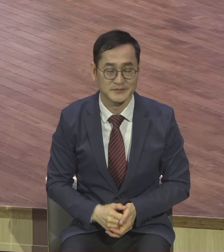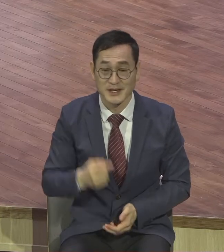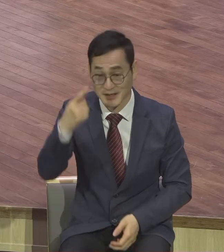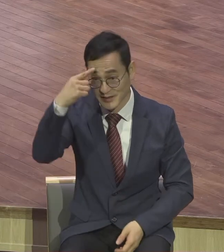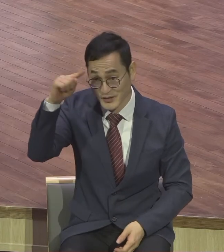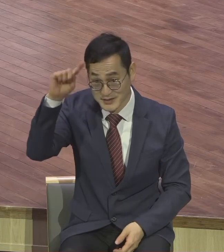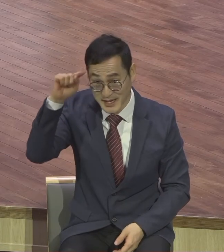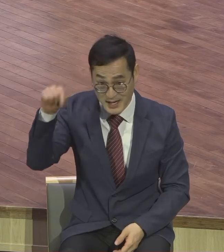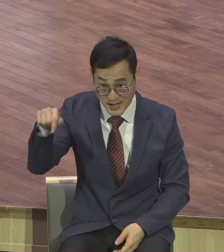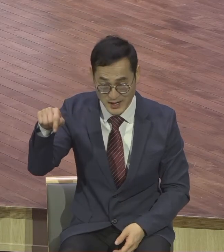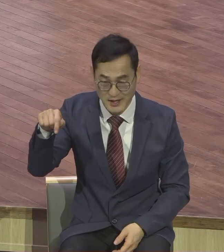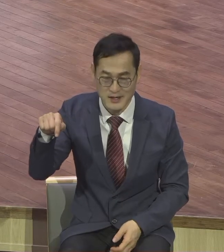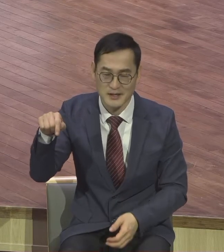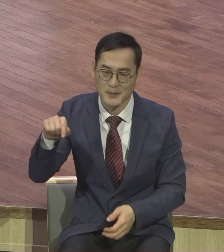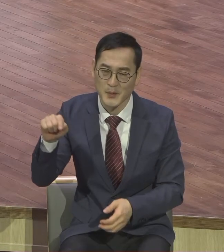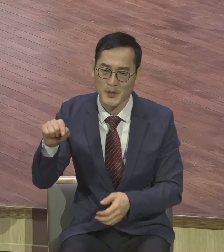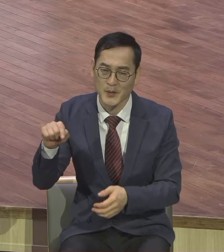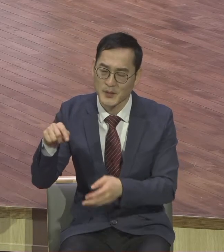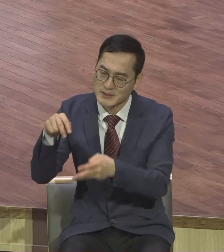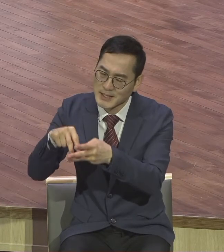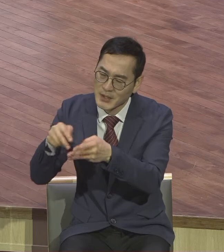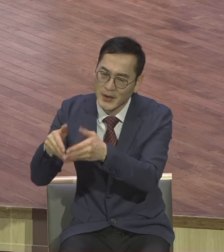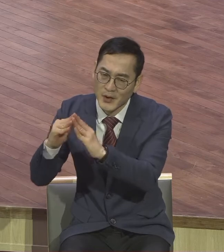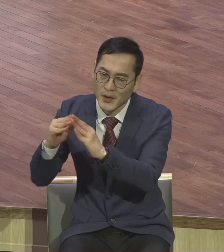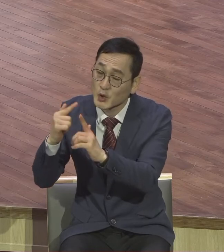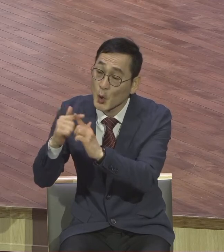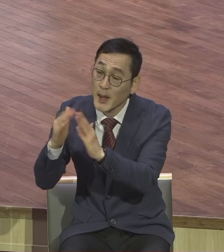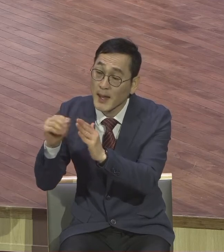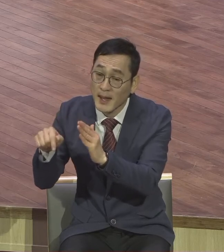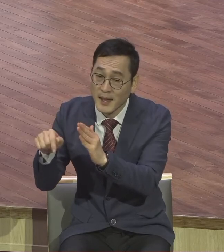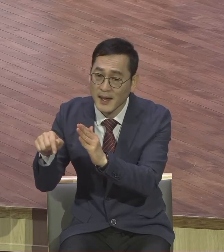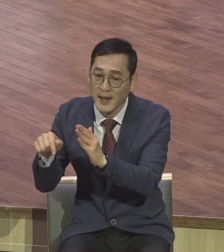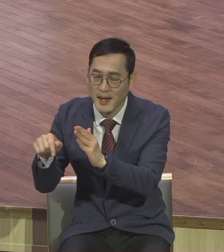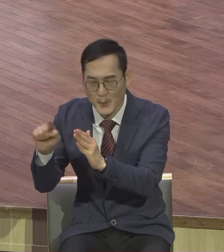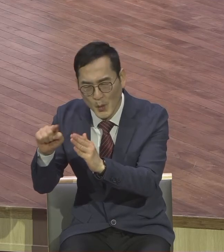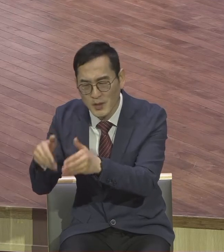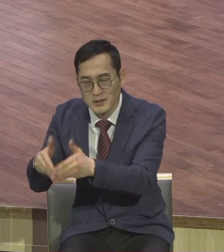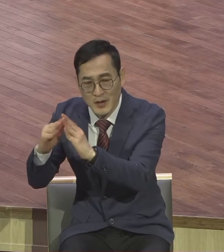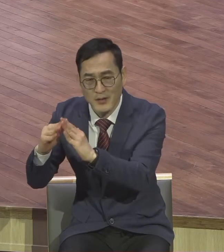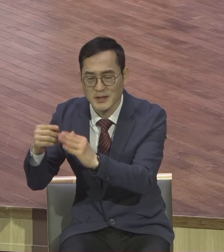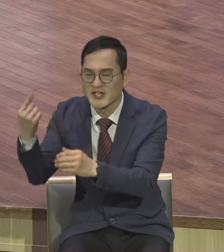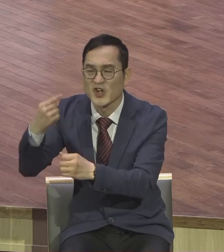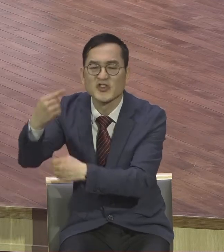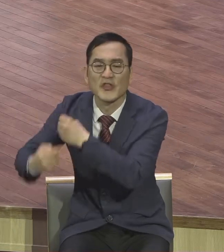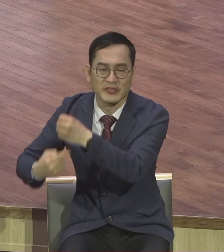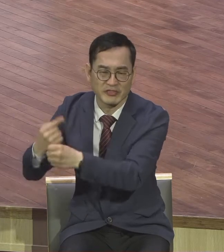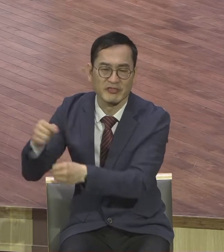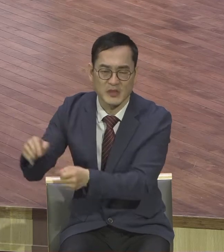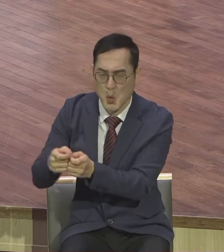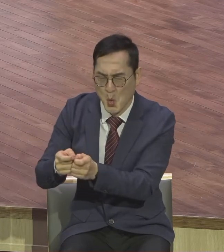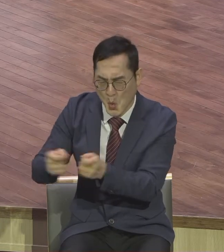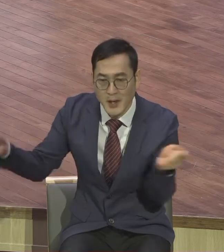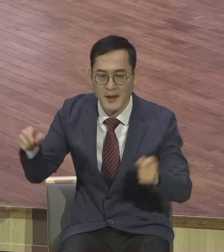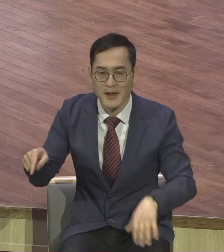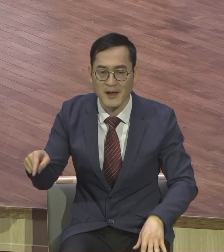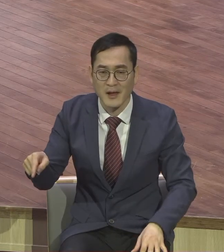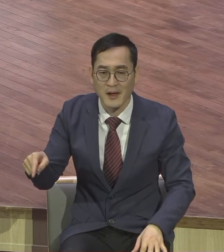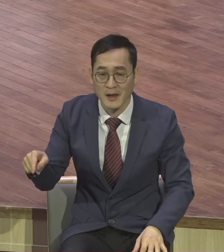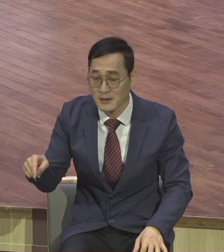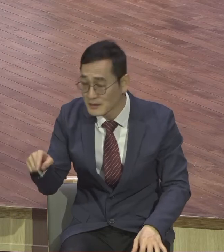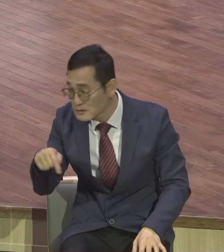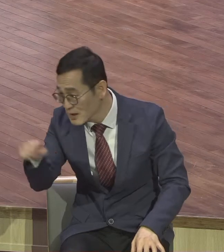센터학교에서 설교를 했습니다. 그 교회가 얼마되냐? 천년대 때 천년대인데 교회가 얼마냐? 머리 하얀